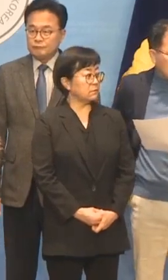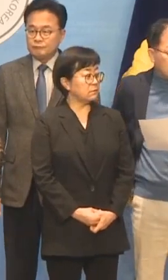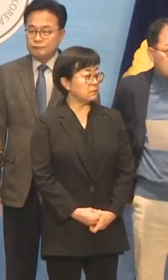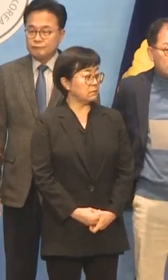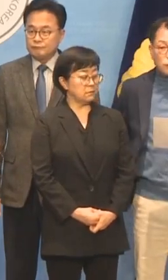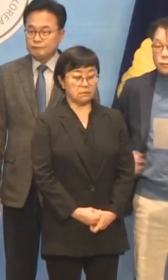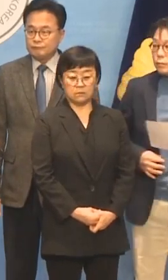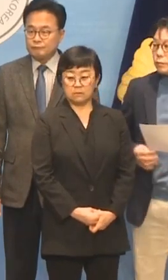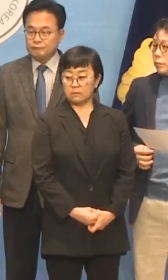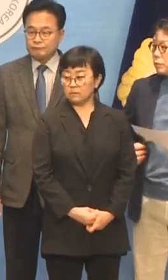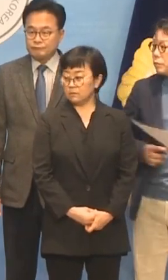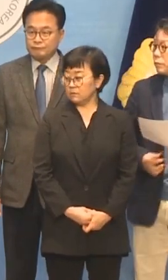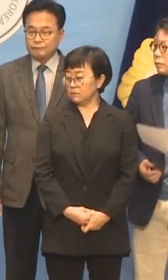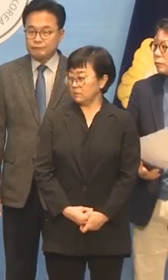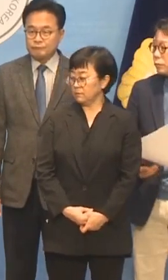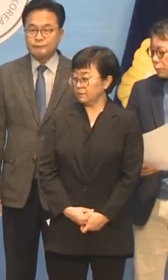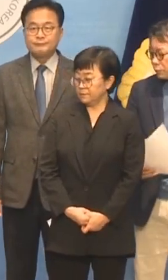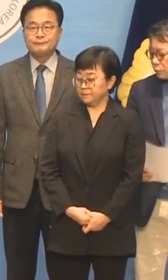지금 시간이 어떻게 됐지?